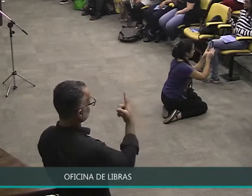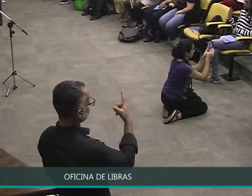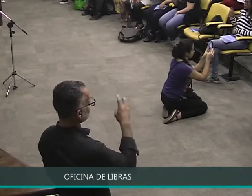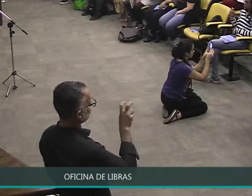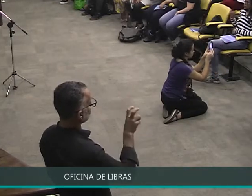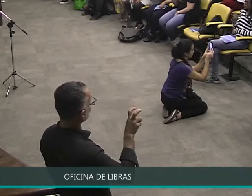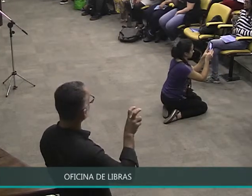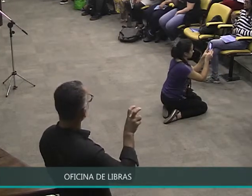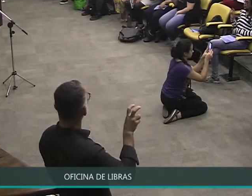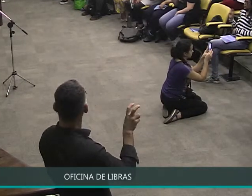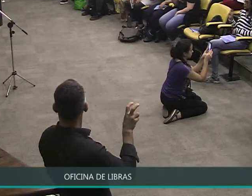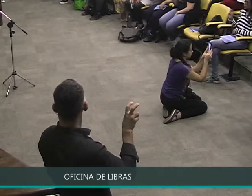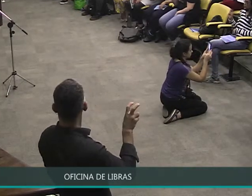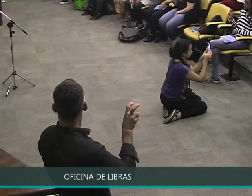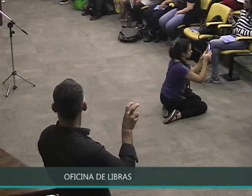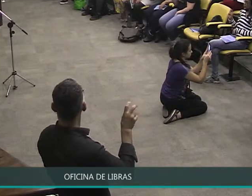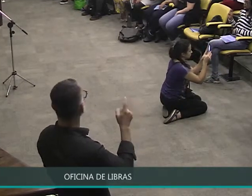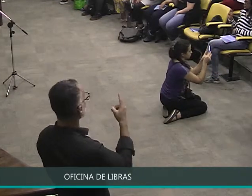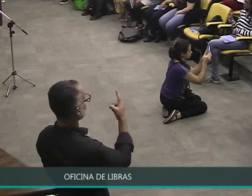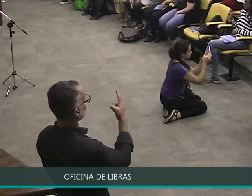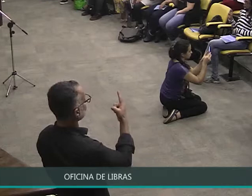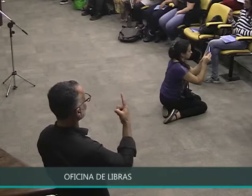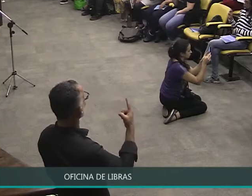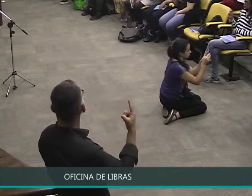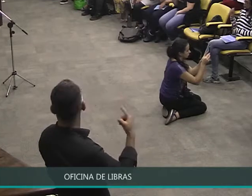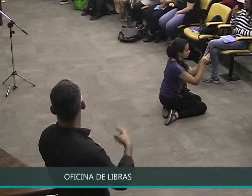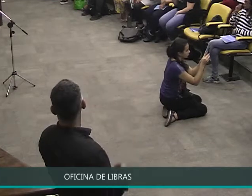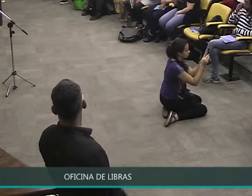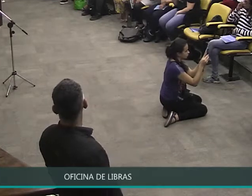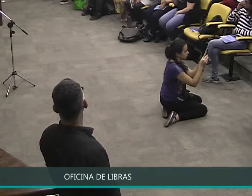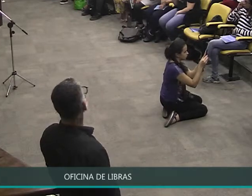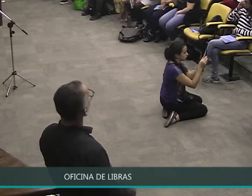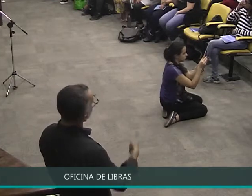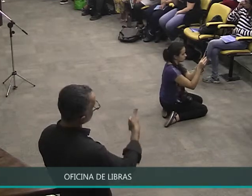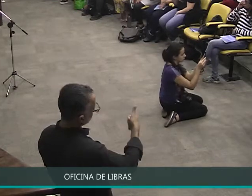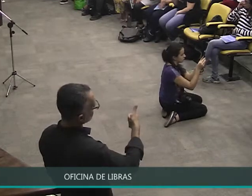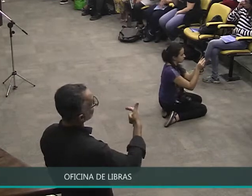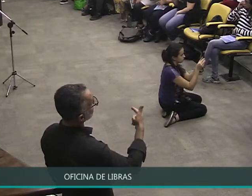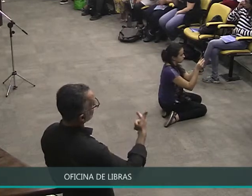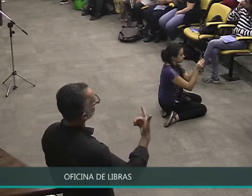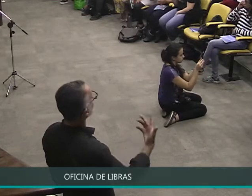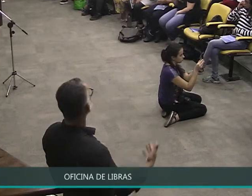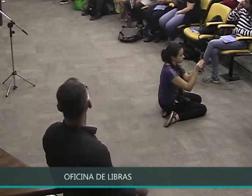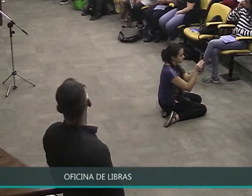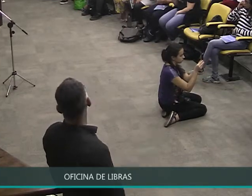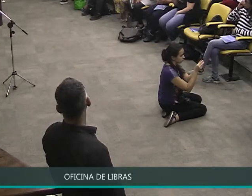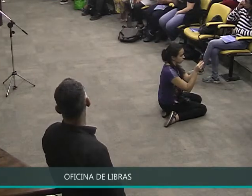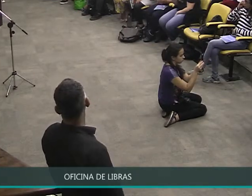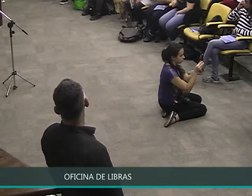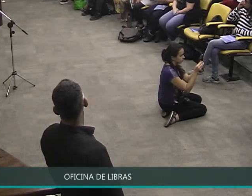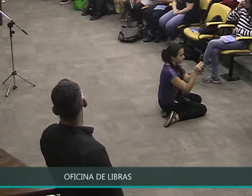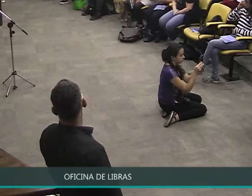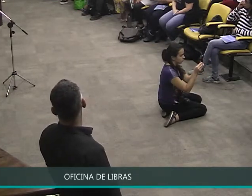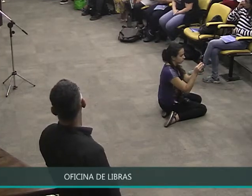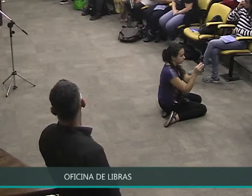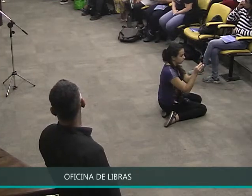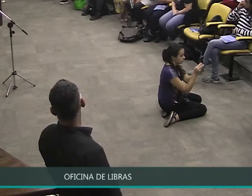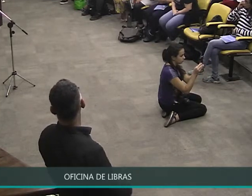15. Tá? Há quem fala, mas eu faço assim, assim, assim, assim, assim. Né? Eu aprendo 1,